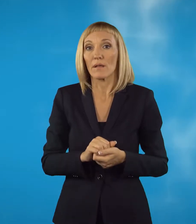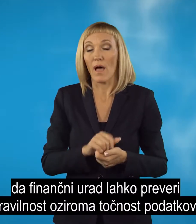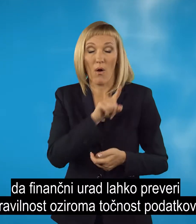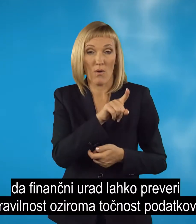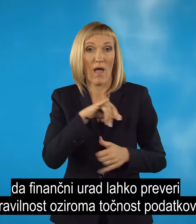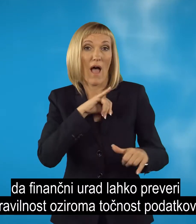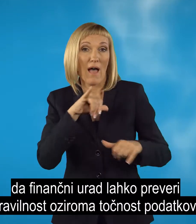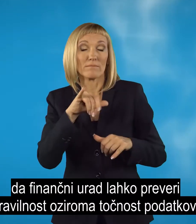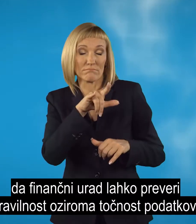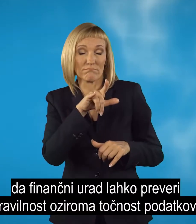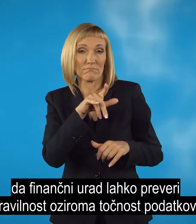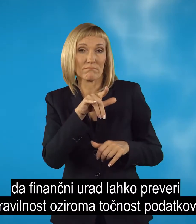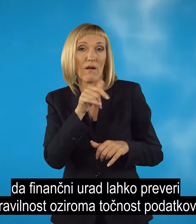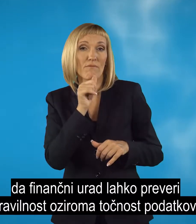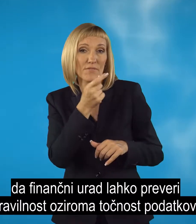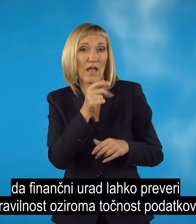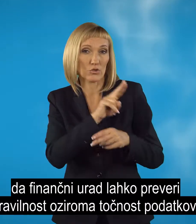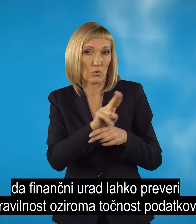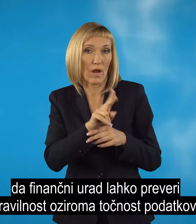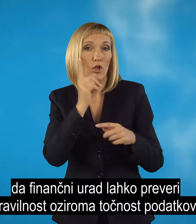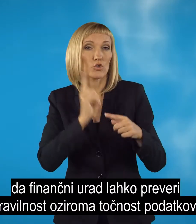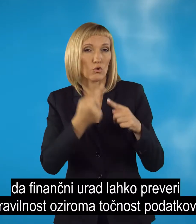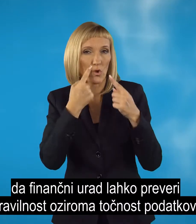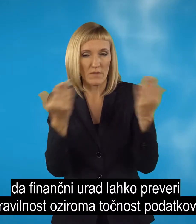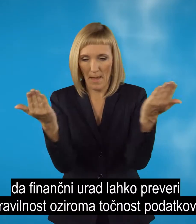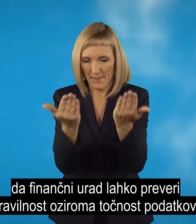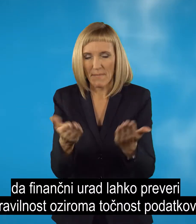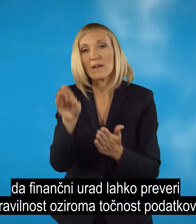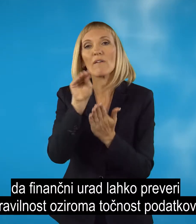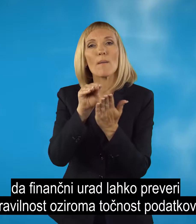da finančni urad lahko preveri pravilnost oziroma točnost podatkov.